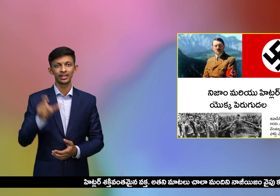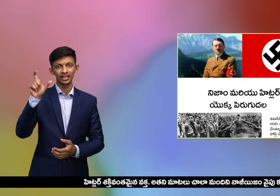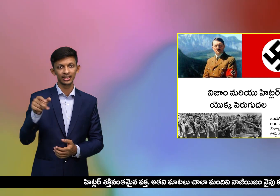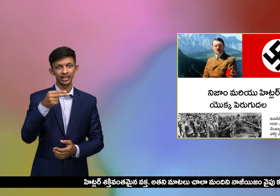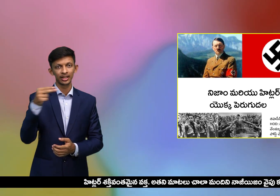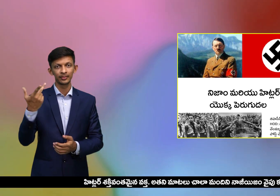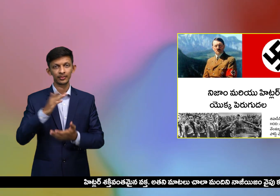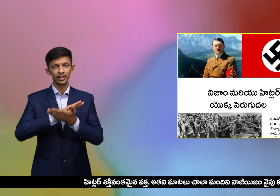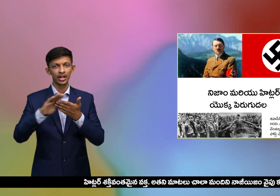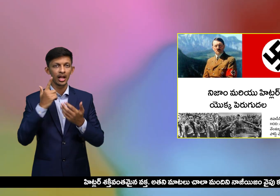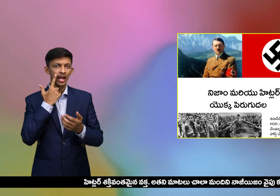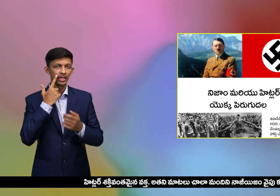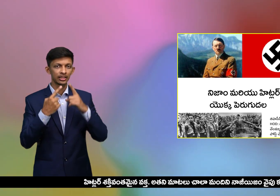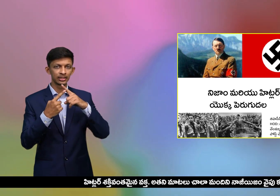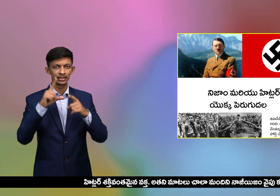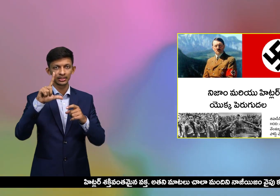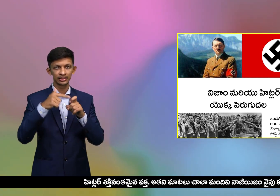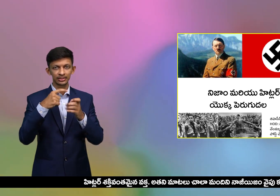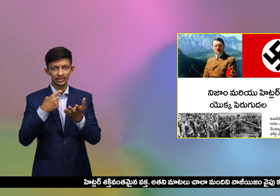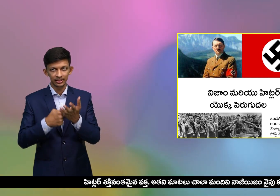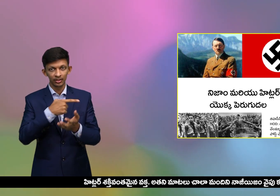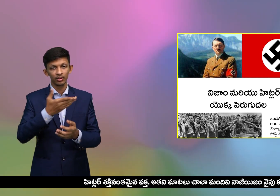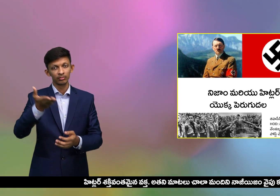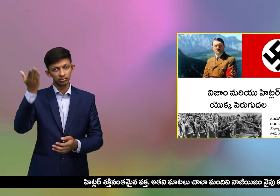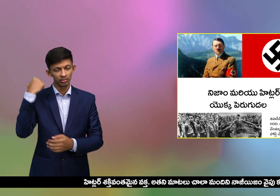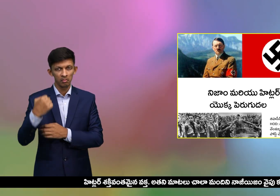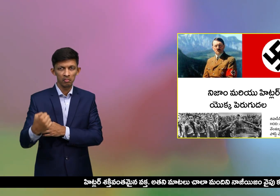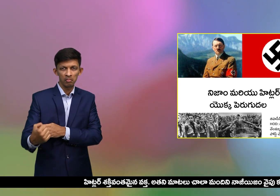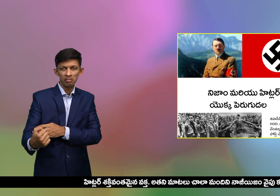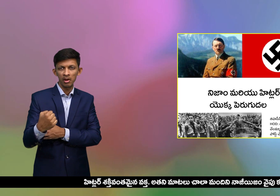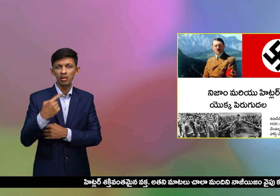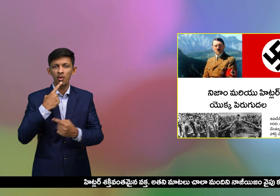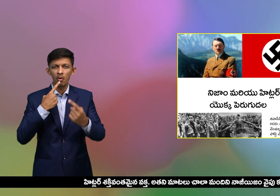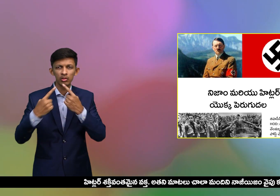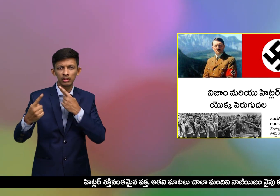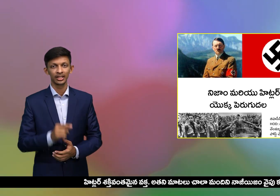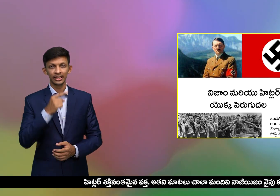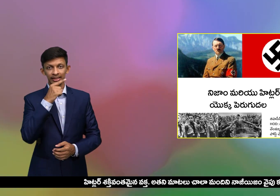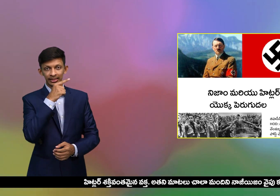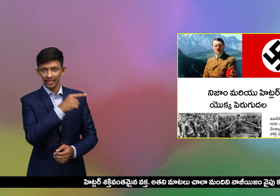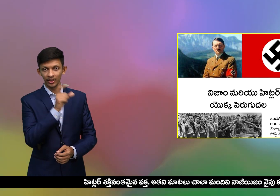హిట్లర్ శక్తివంతమైన వక్త. అతని మాటలు చాలామందిని నాజీయిజం వైపు కదిలించాయి.